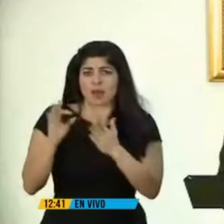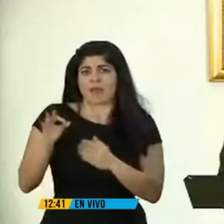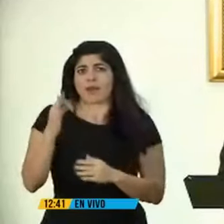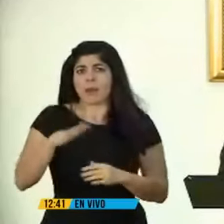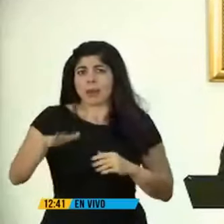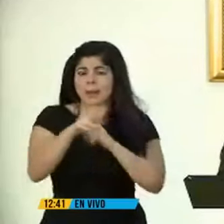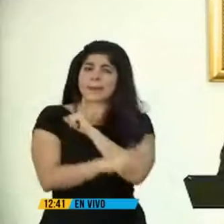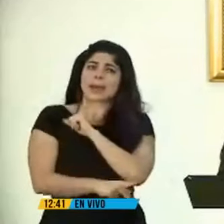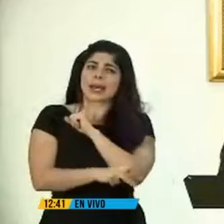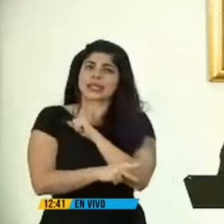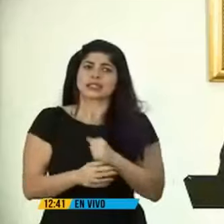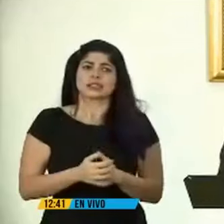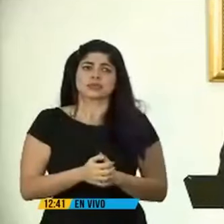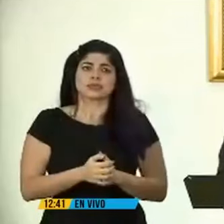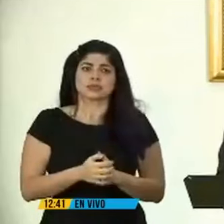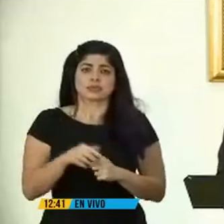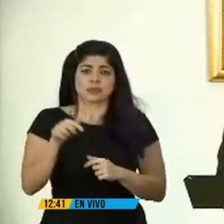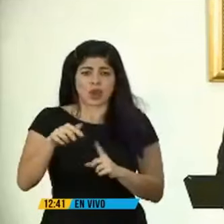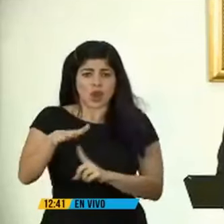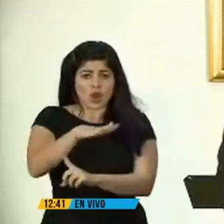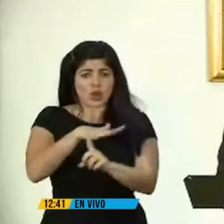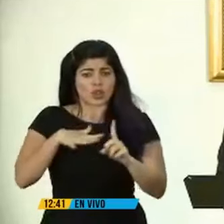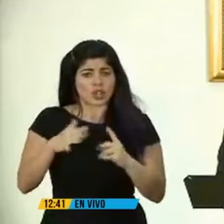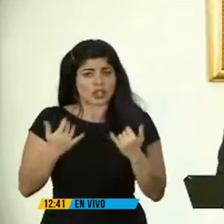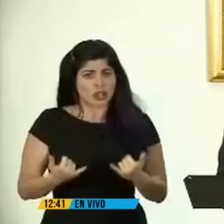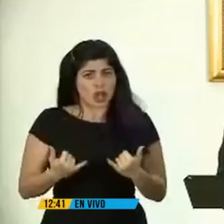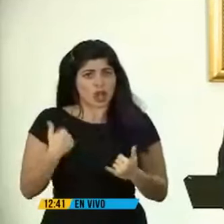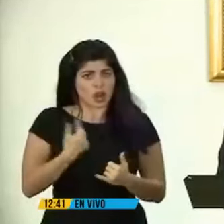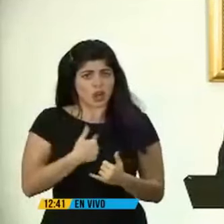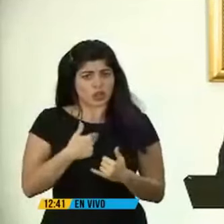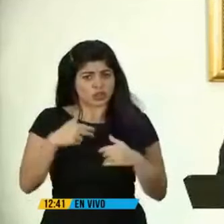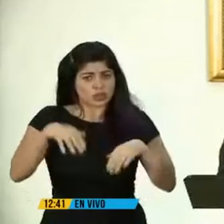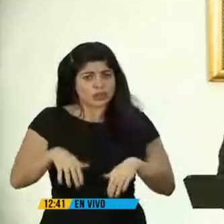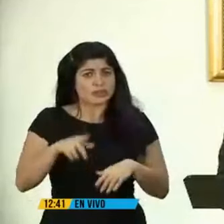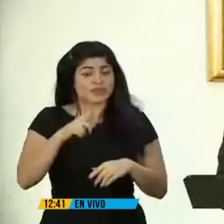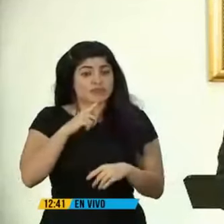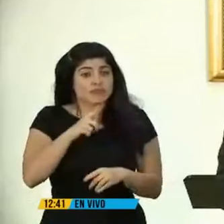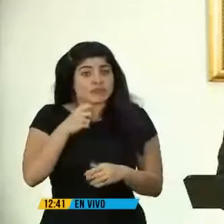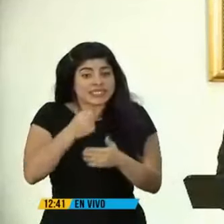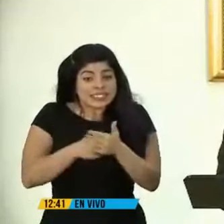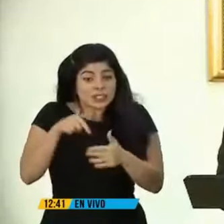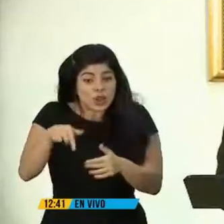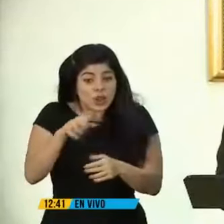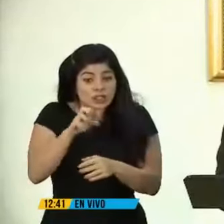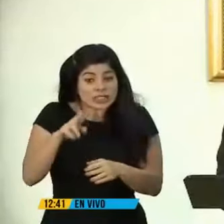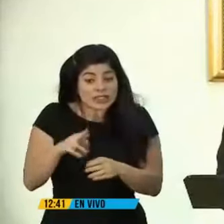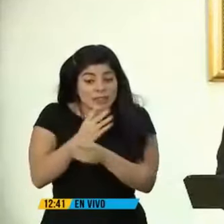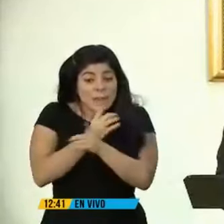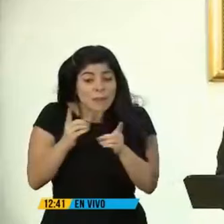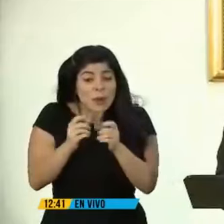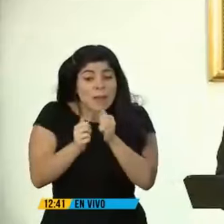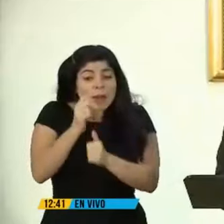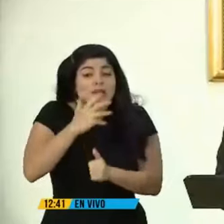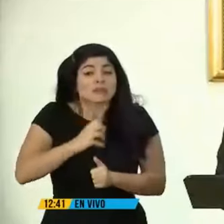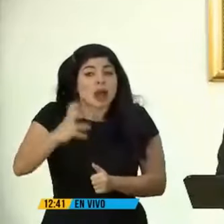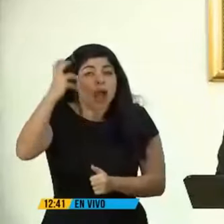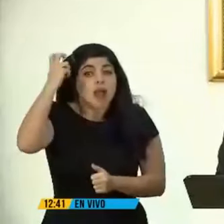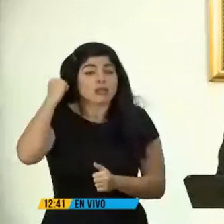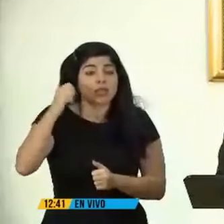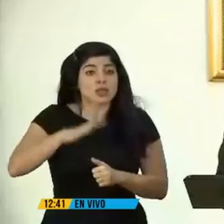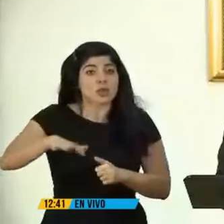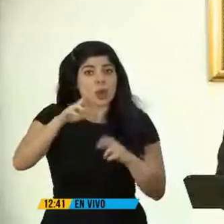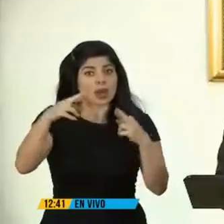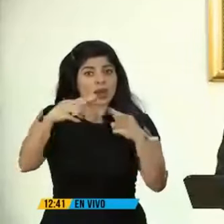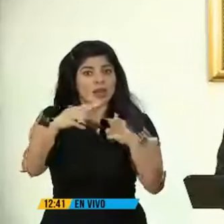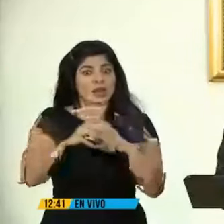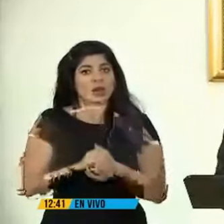en este contexto en el que nos encontramos. Insisto, siendo la democracia más antigua de la región, yo